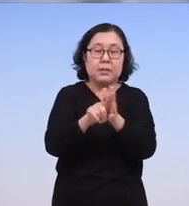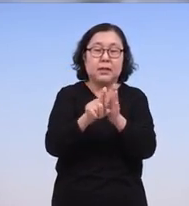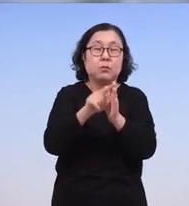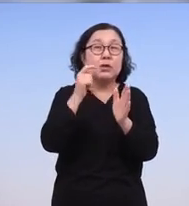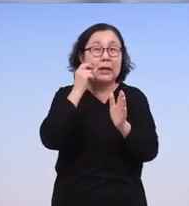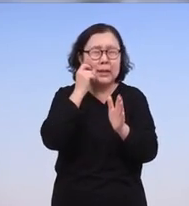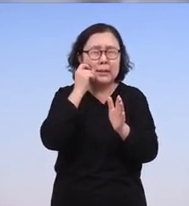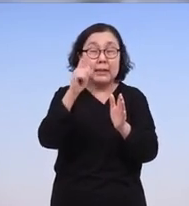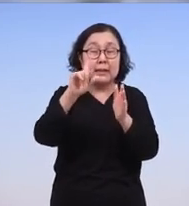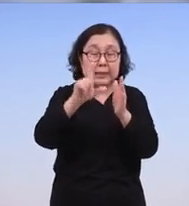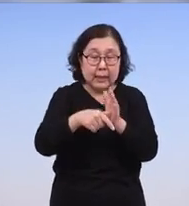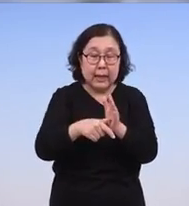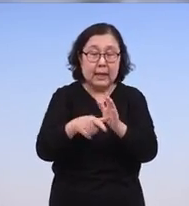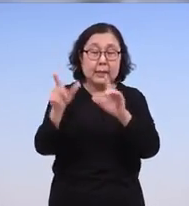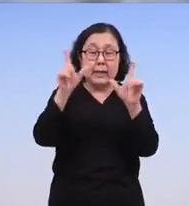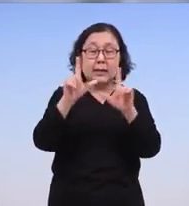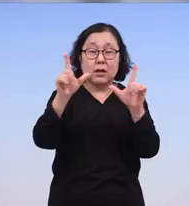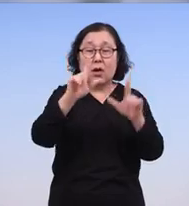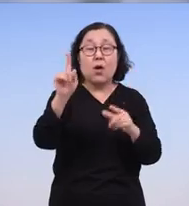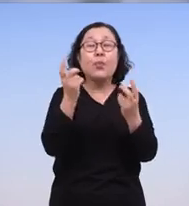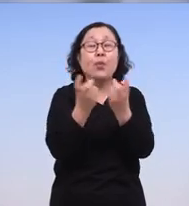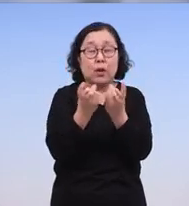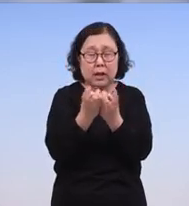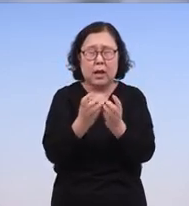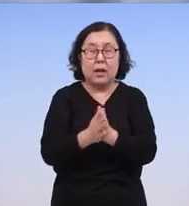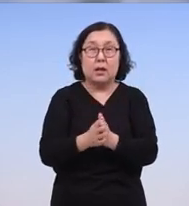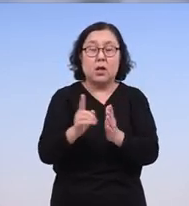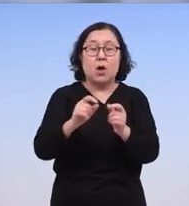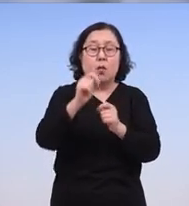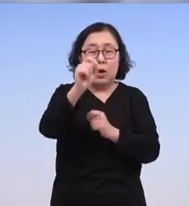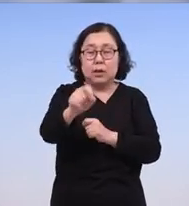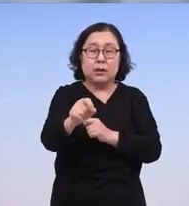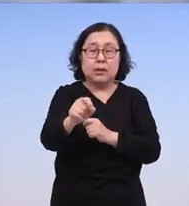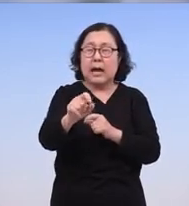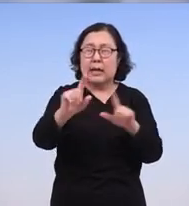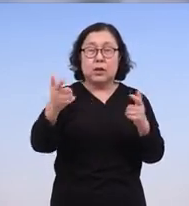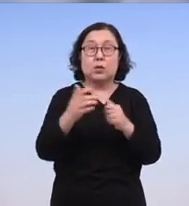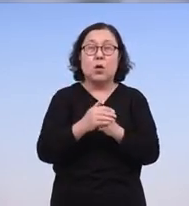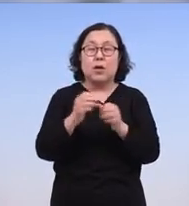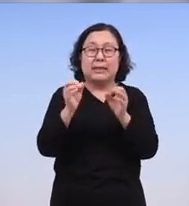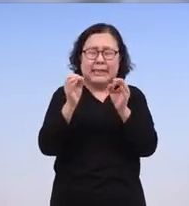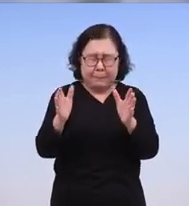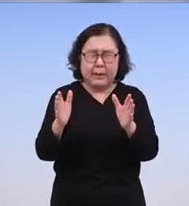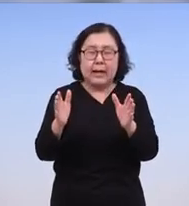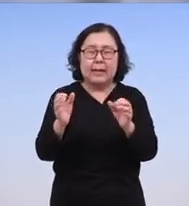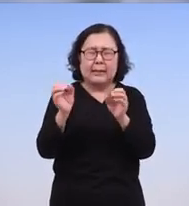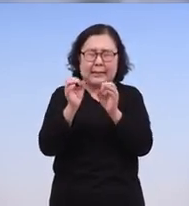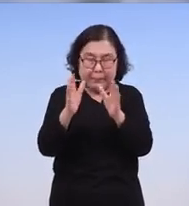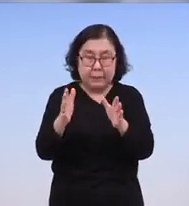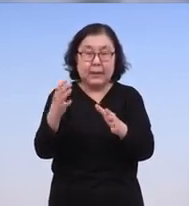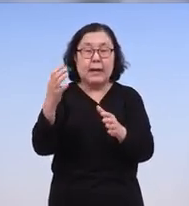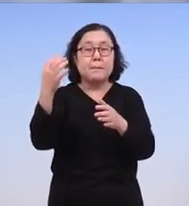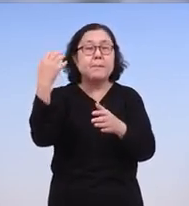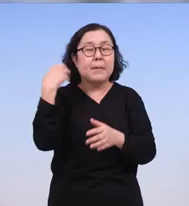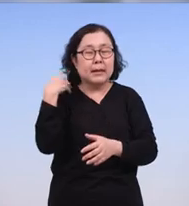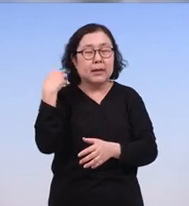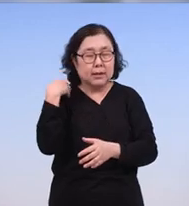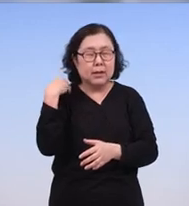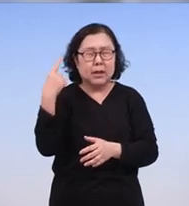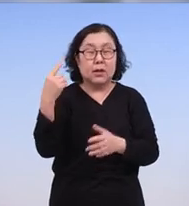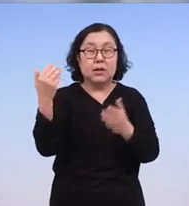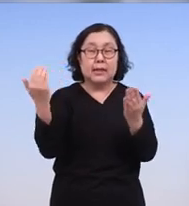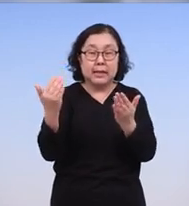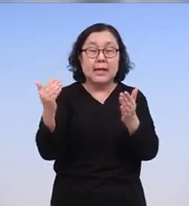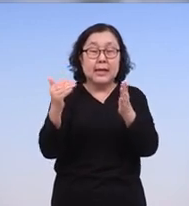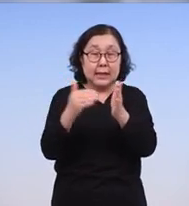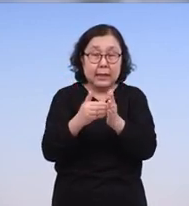어떡하겠니? 그러나 하나님이 너 영원히 이렇게 하라 하지 않고 잠깐 맡기신 거 아니냐, 잠시 잠깐